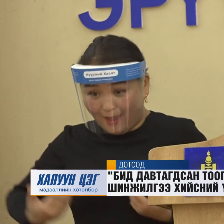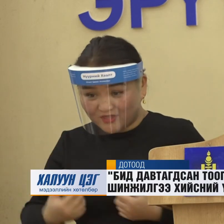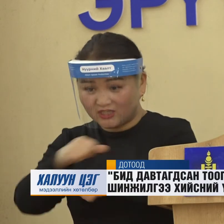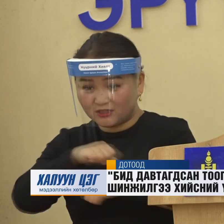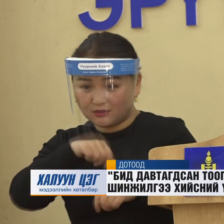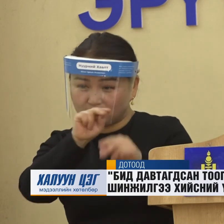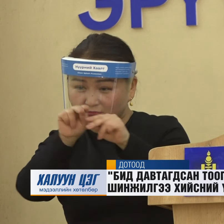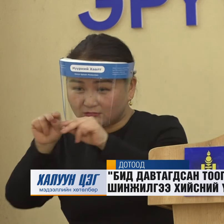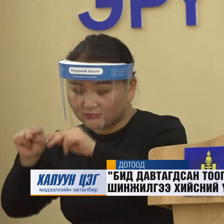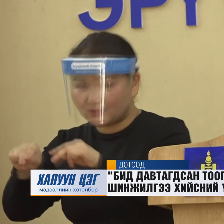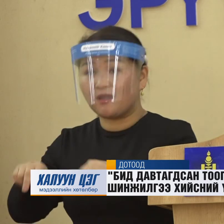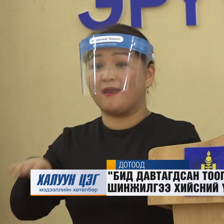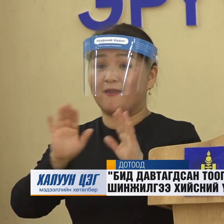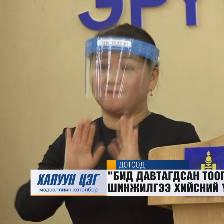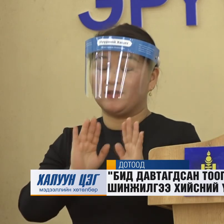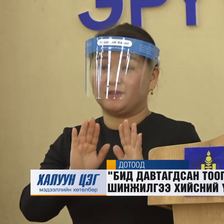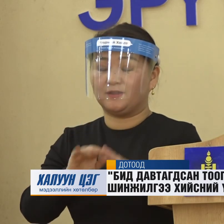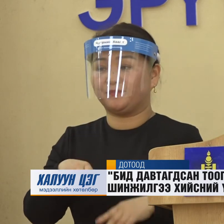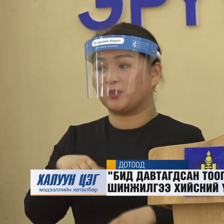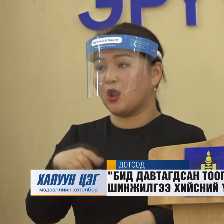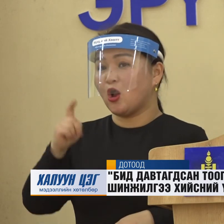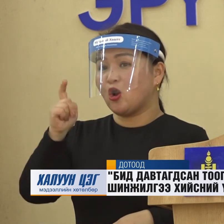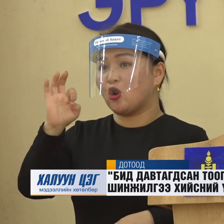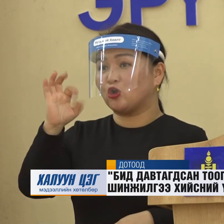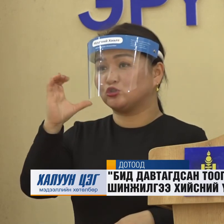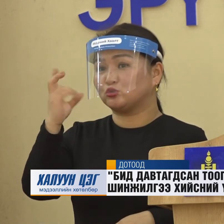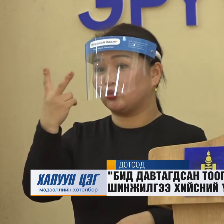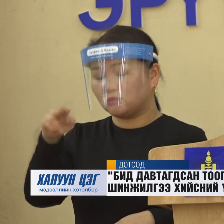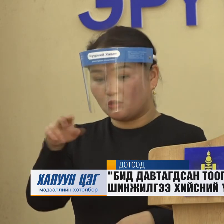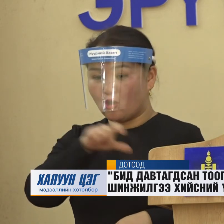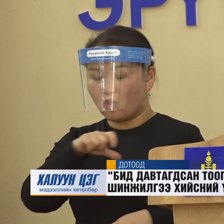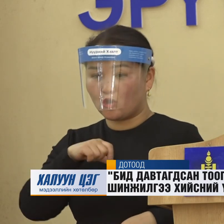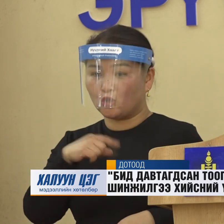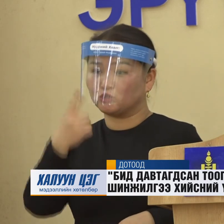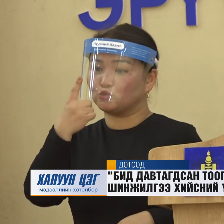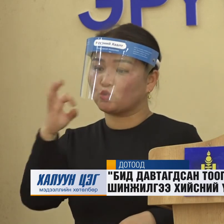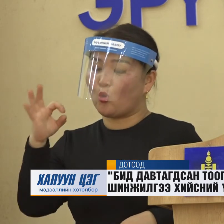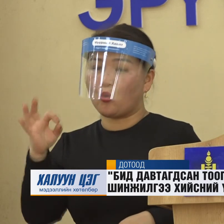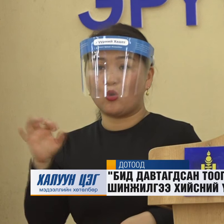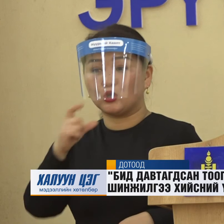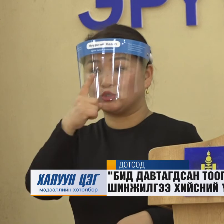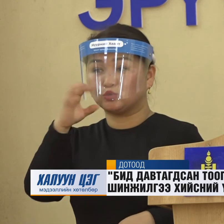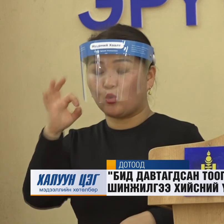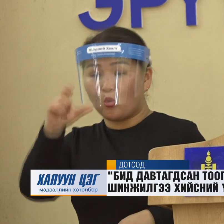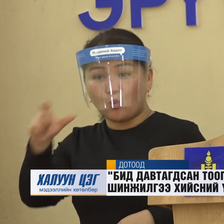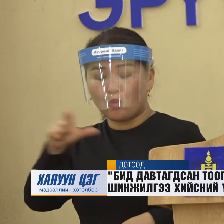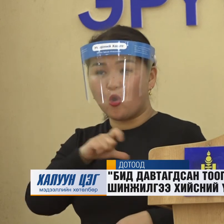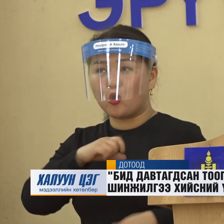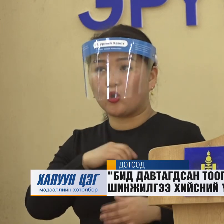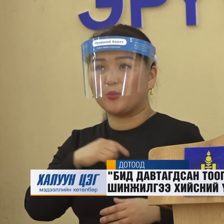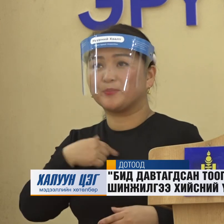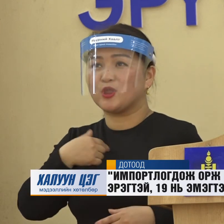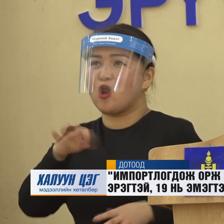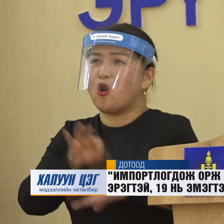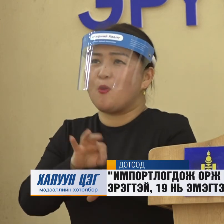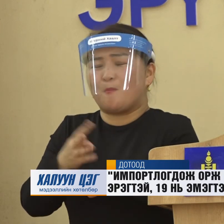үед төсөөтөд 2 өдөртө 100 гаруй бас өөрсдөө бас би бас өвдсөн байх эрсдэл байна уу гэсэн 100 гаруй хүнийг бас шинжилсэн. Энэ